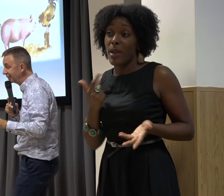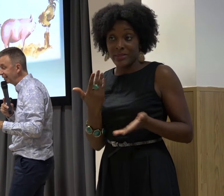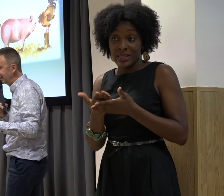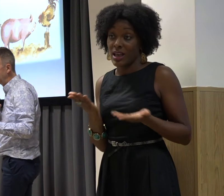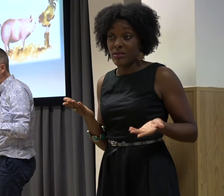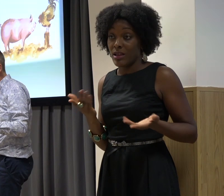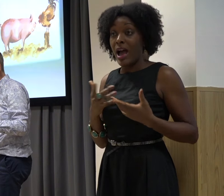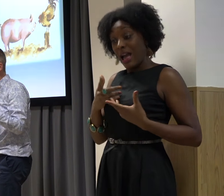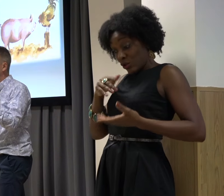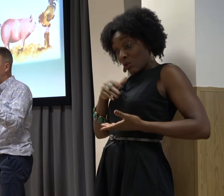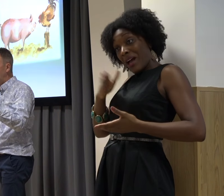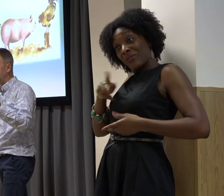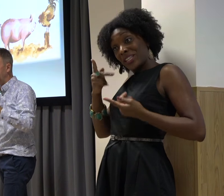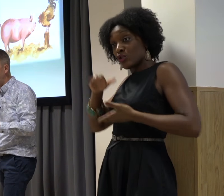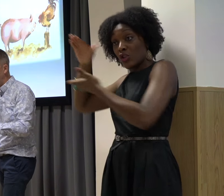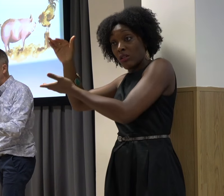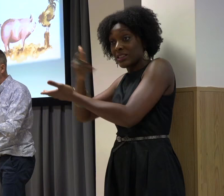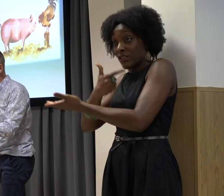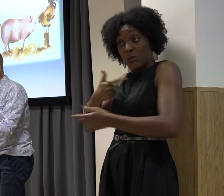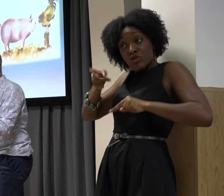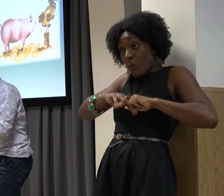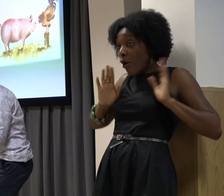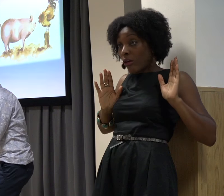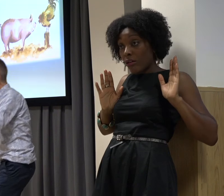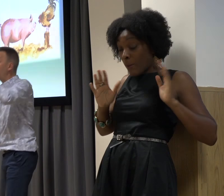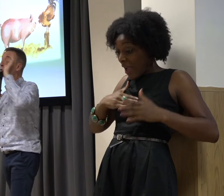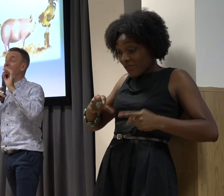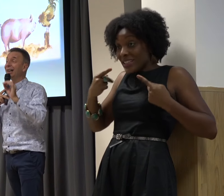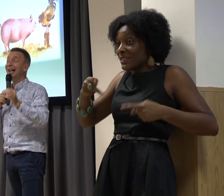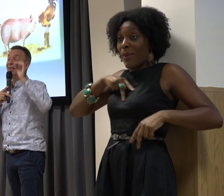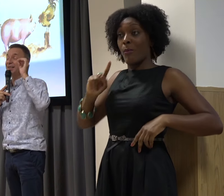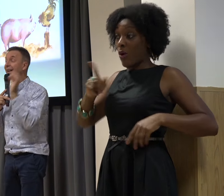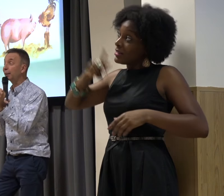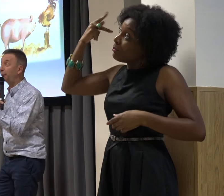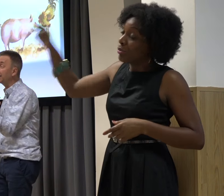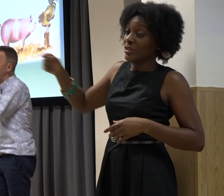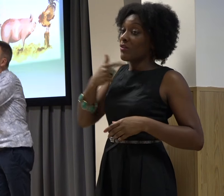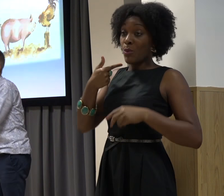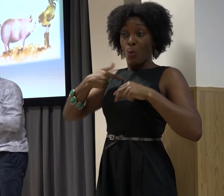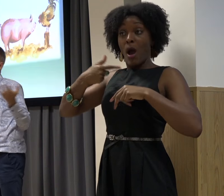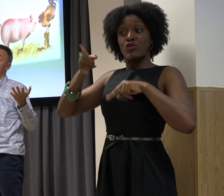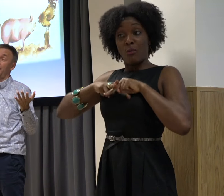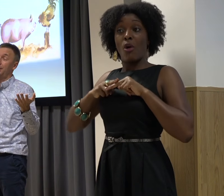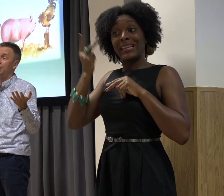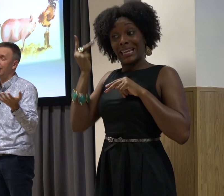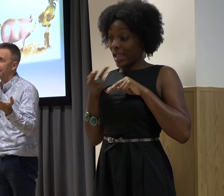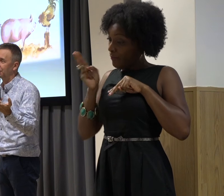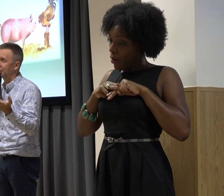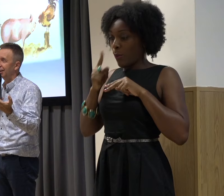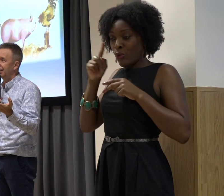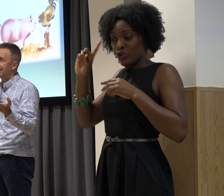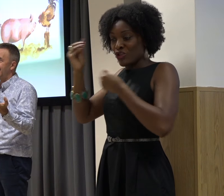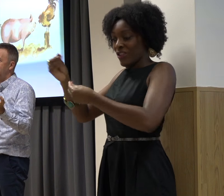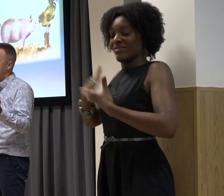court. Un sacrifice, c'est ça. Mais ici, Paul nous parle d'un sacrifice vivant. C'est assez bizarre parce